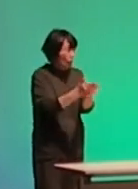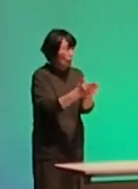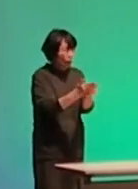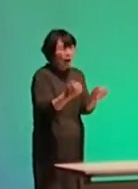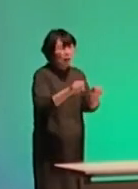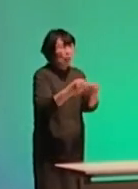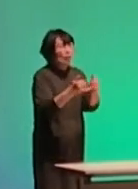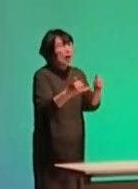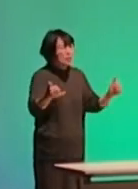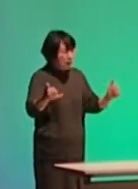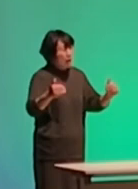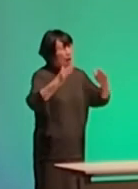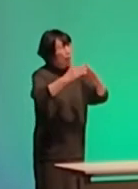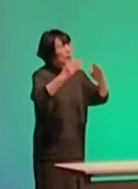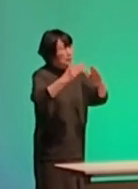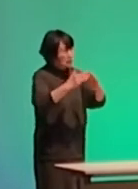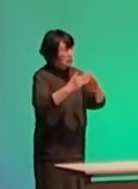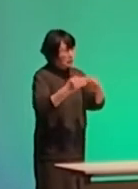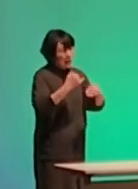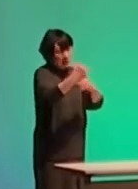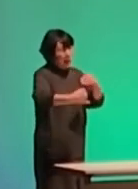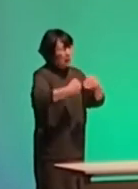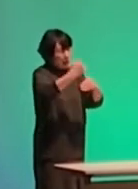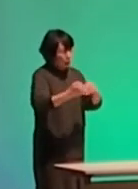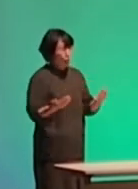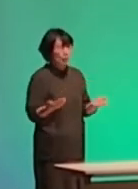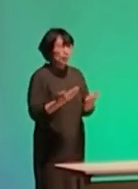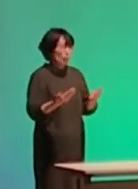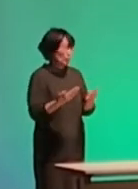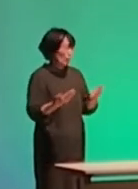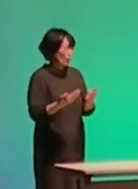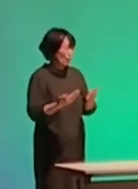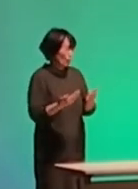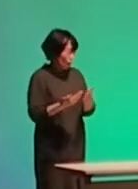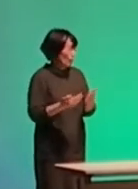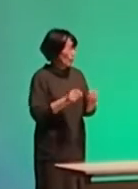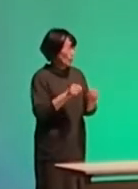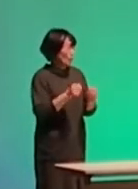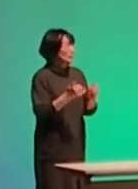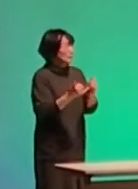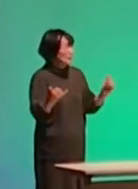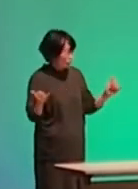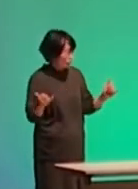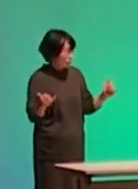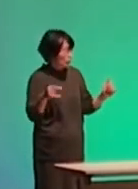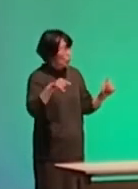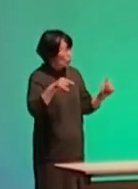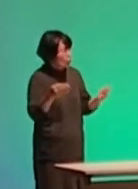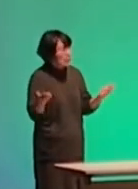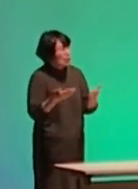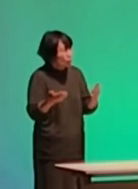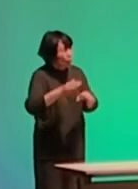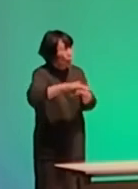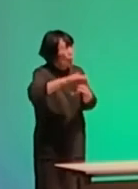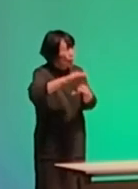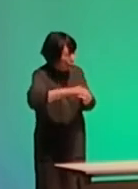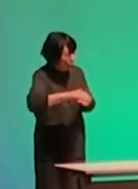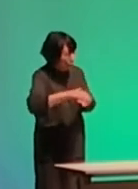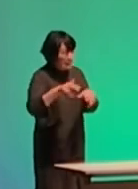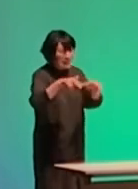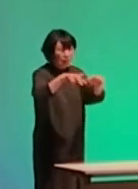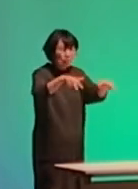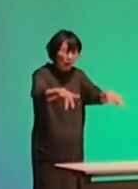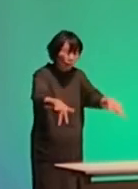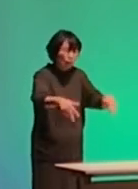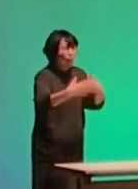ても働いて、タクスペアにということを目指されている方がいっぱいおられて、そういう方々がどのようにして仕事がしていけるのかっていう、そのシステムの